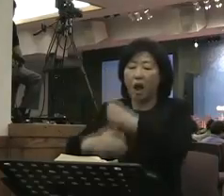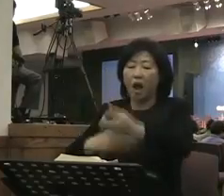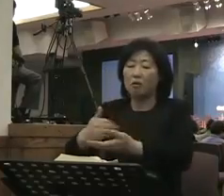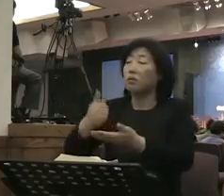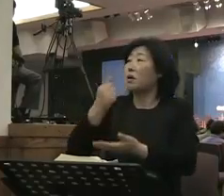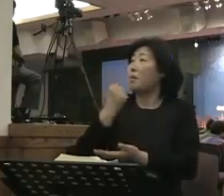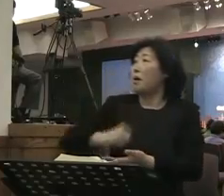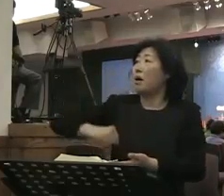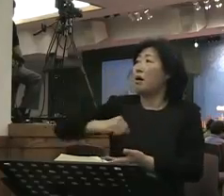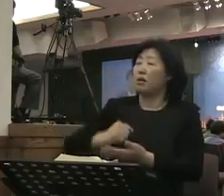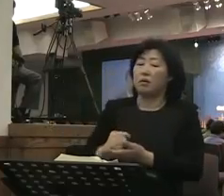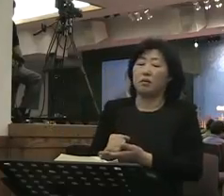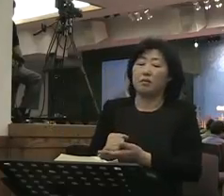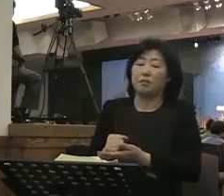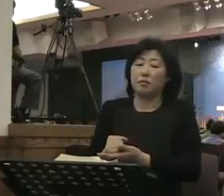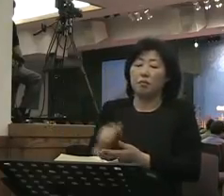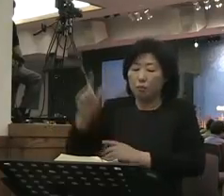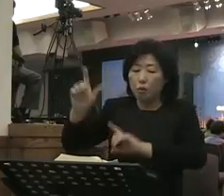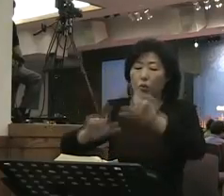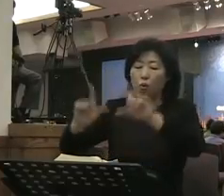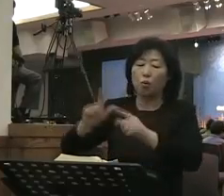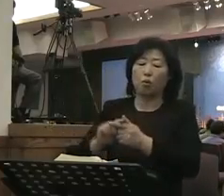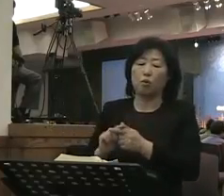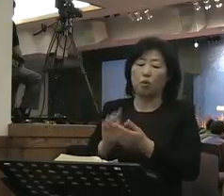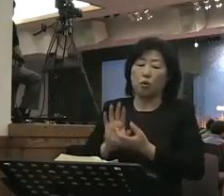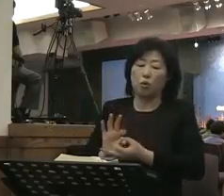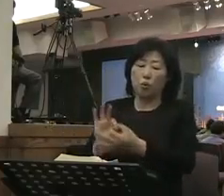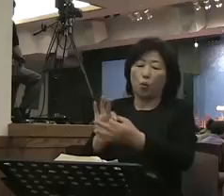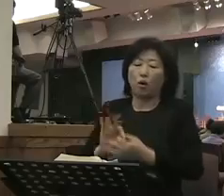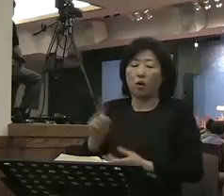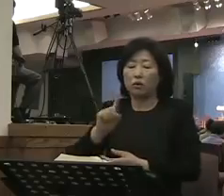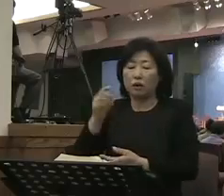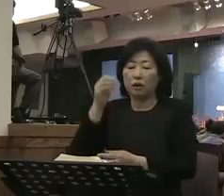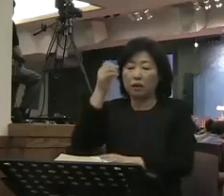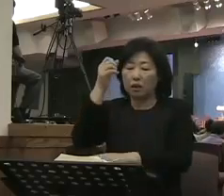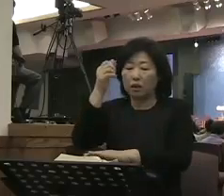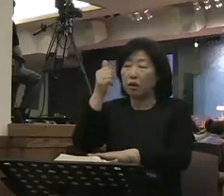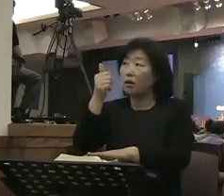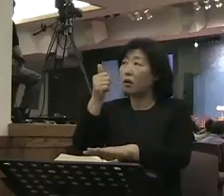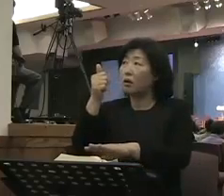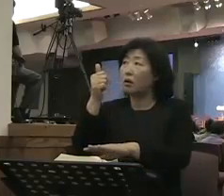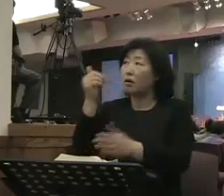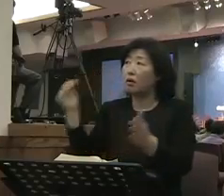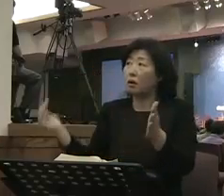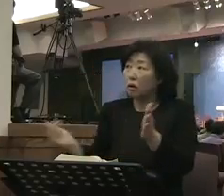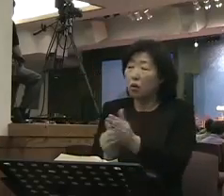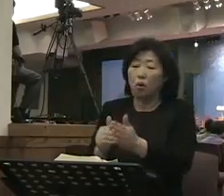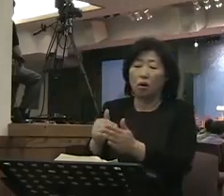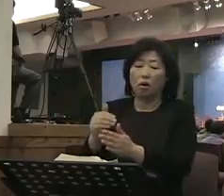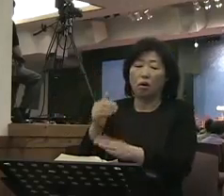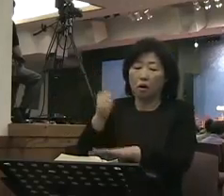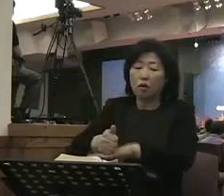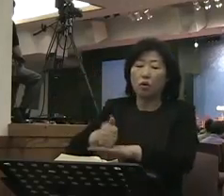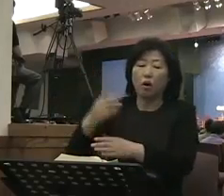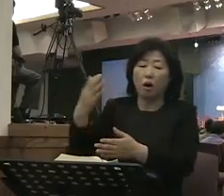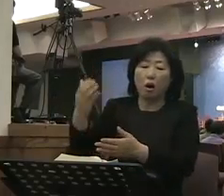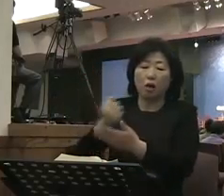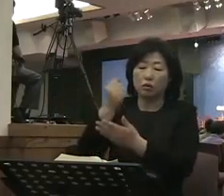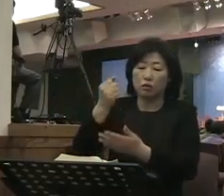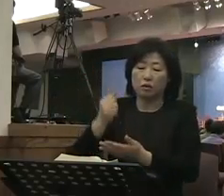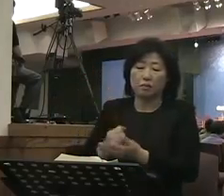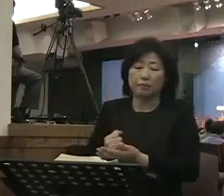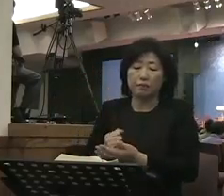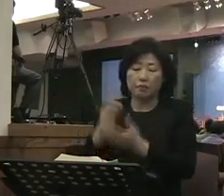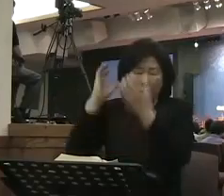그 인류의 반항했던 모습을 통해 어떠한 결과를 갖고 오게 됩니까? 성경을 보면은 혼란으로